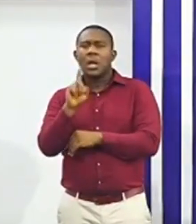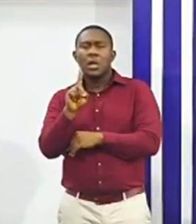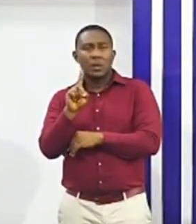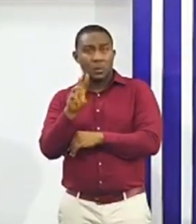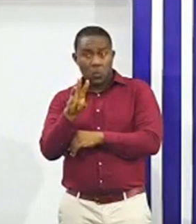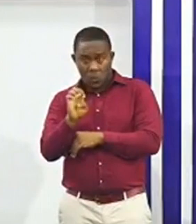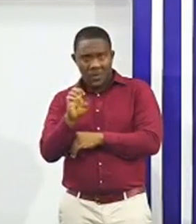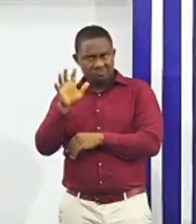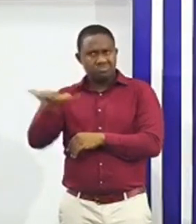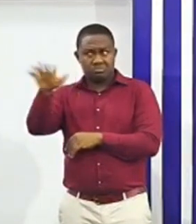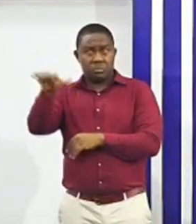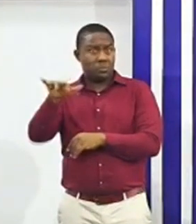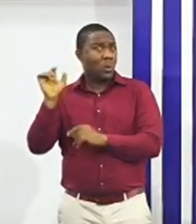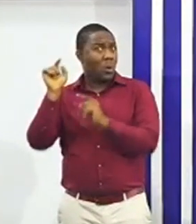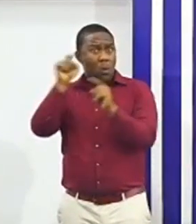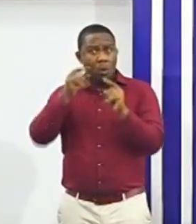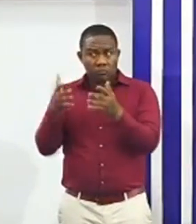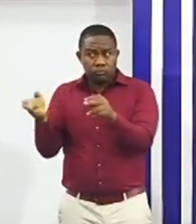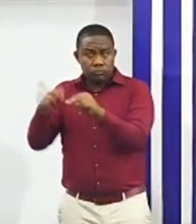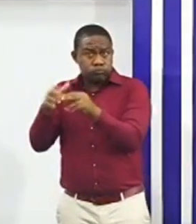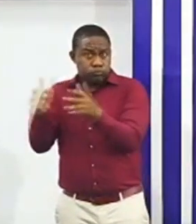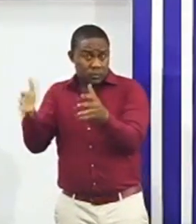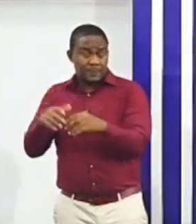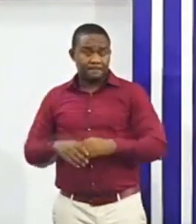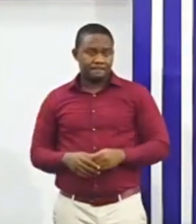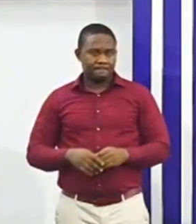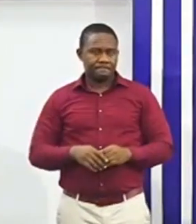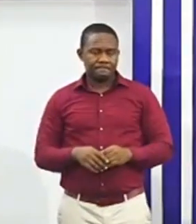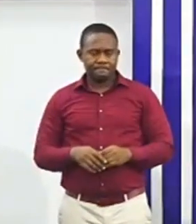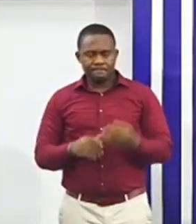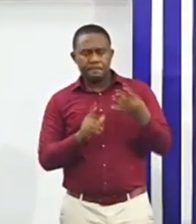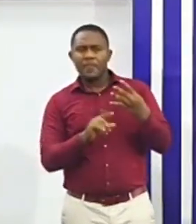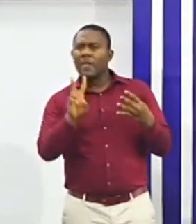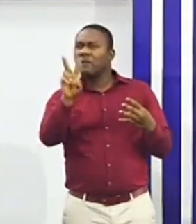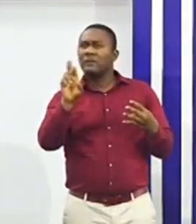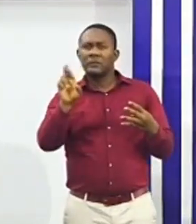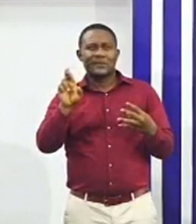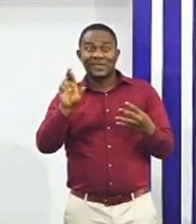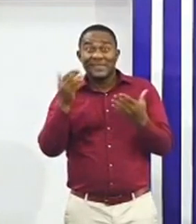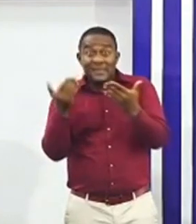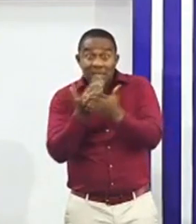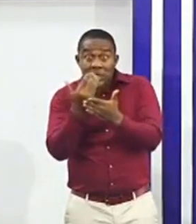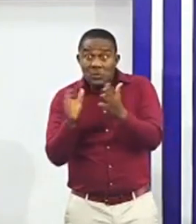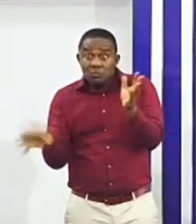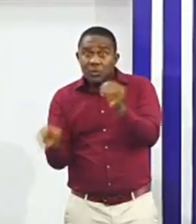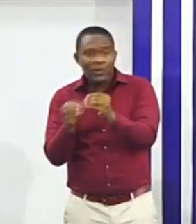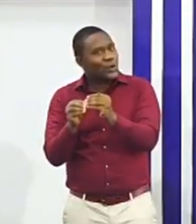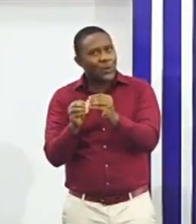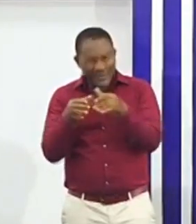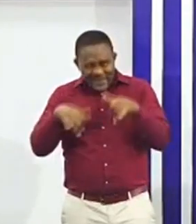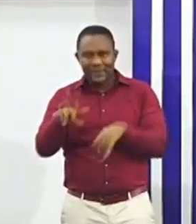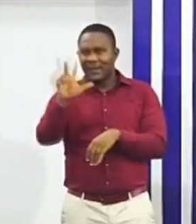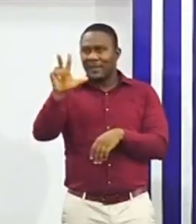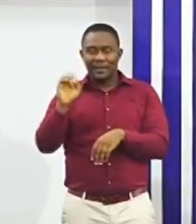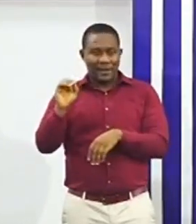zir azirna tinambolo isolation centers abama po Noba kɔrɔ a yɔbo neŋ pie